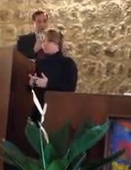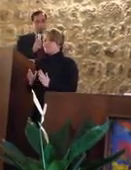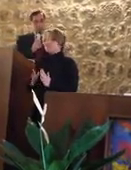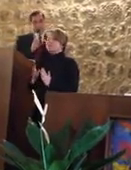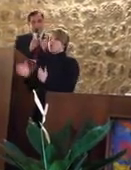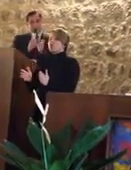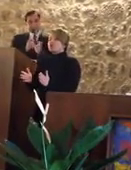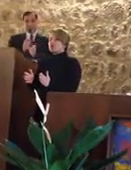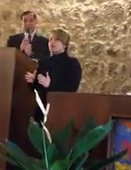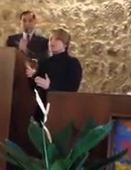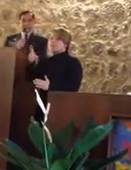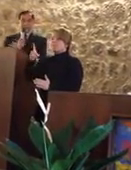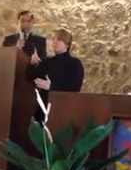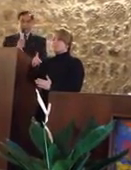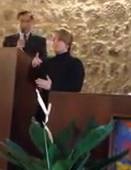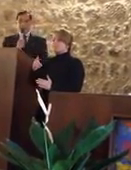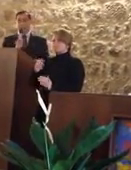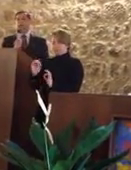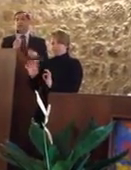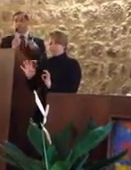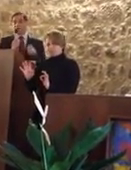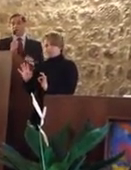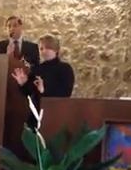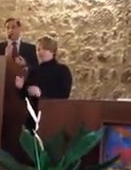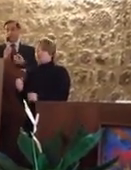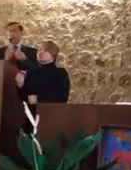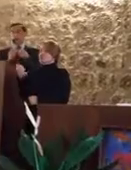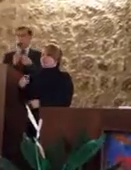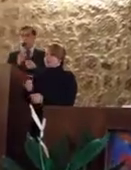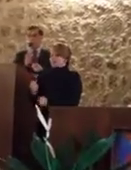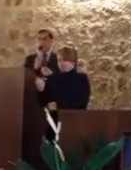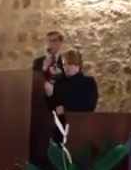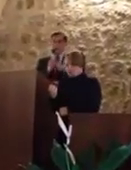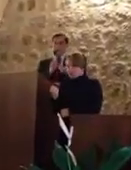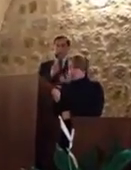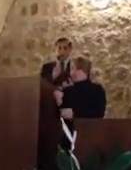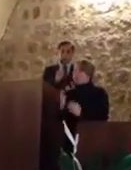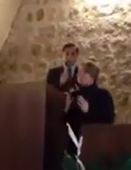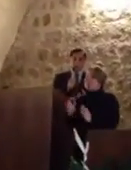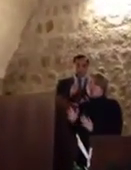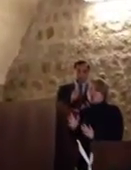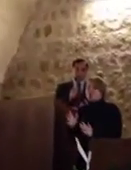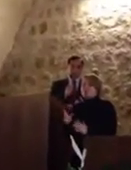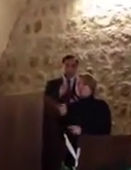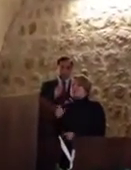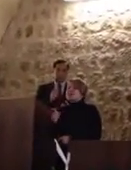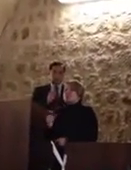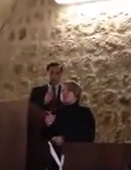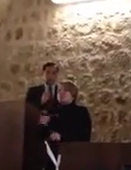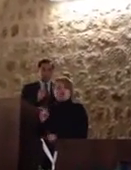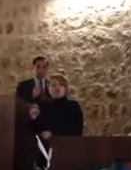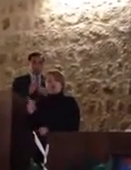Volontariato, pragmaticità, sostegno, ma volontariato come valore.